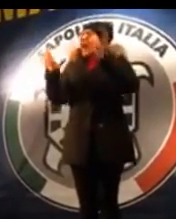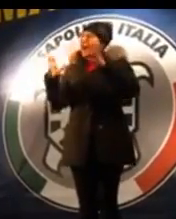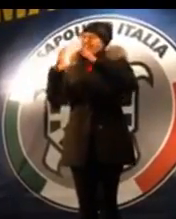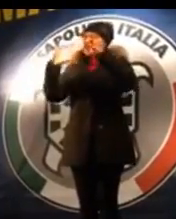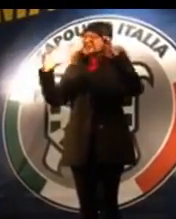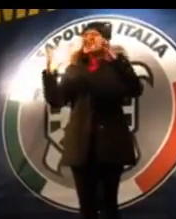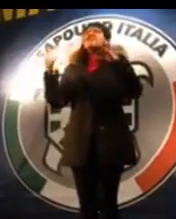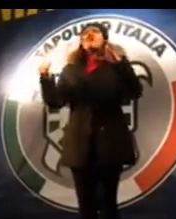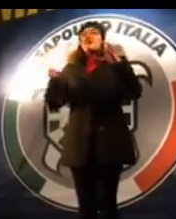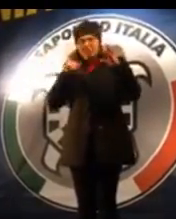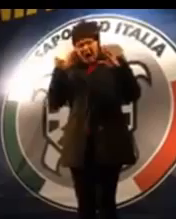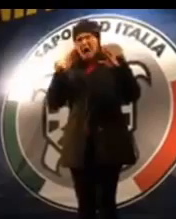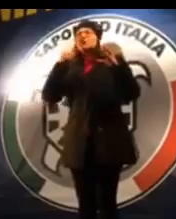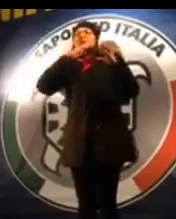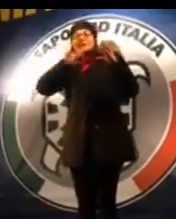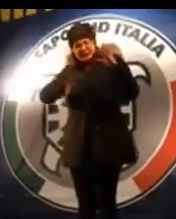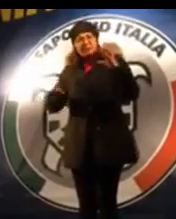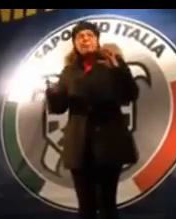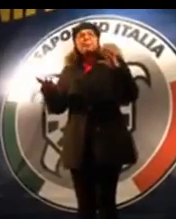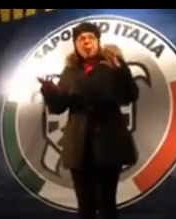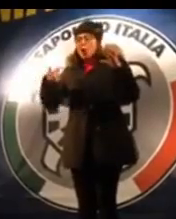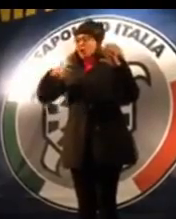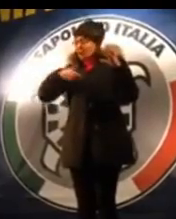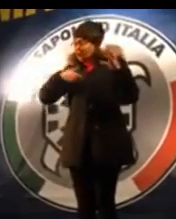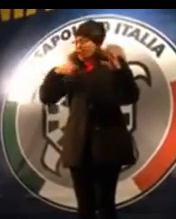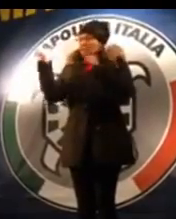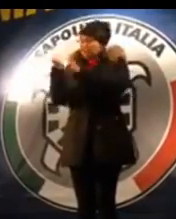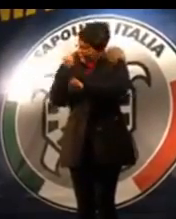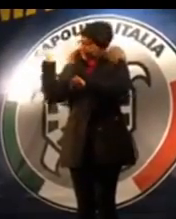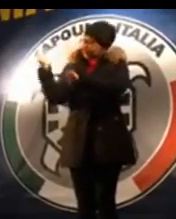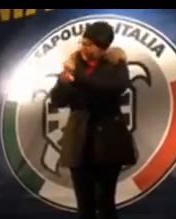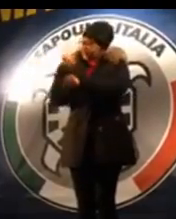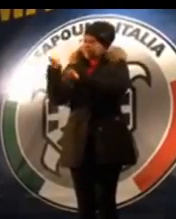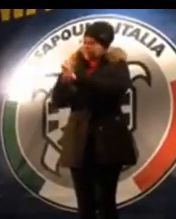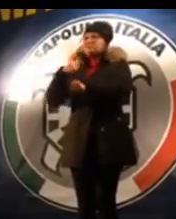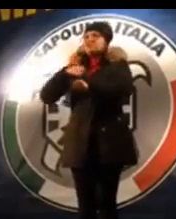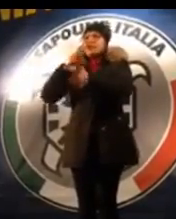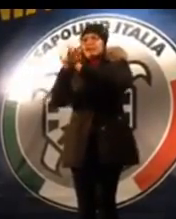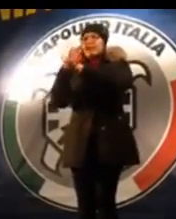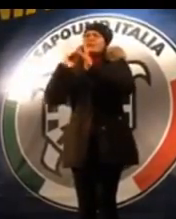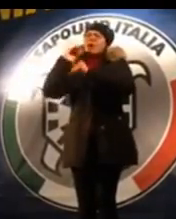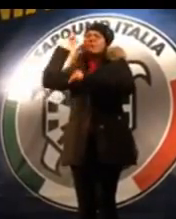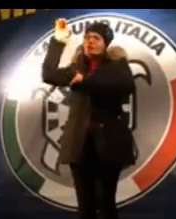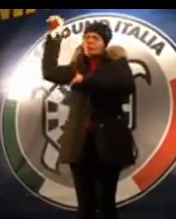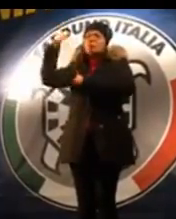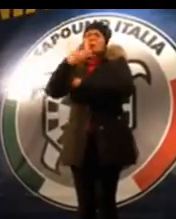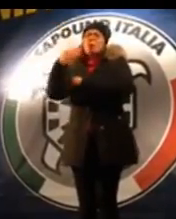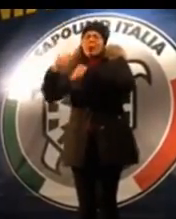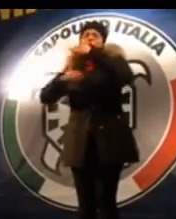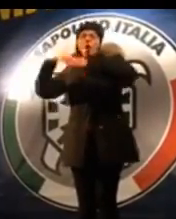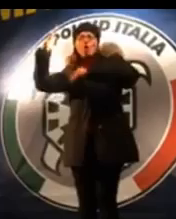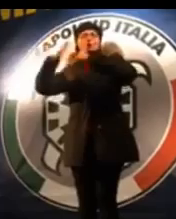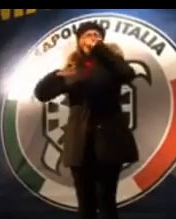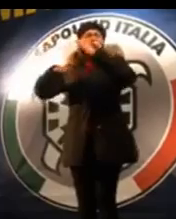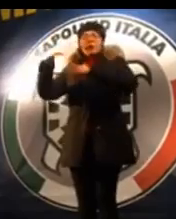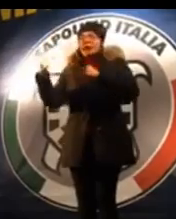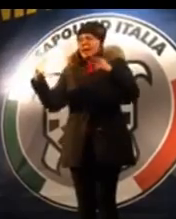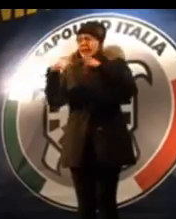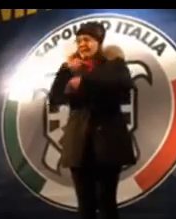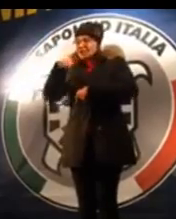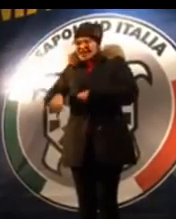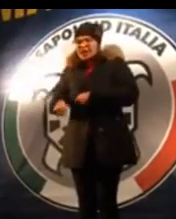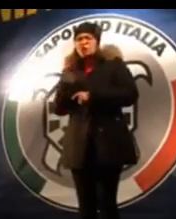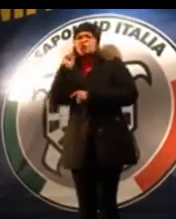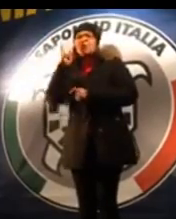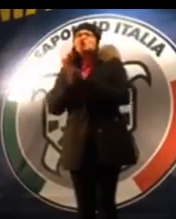era facile e potevi con il lavoro delle tue mani costruirti il tuo futuro. Oggi a distanza soltanto di 12 anni dall'ingresso nell'euro